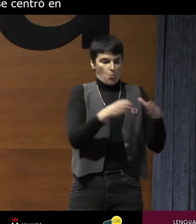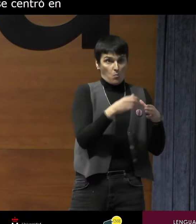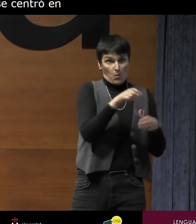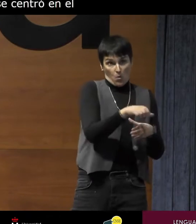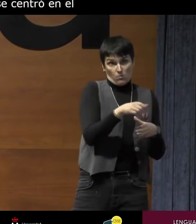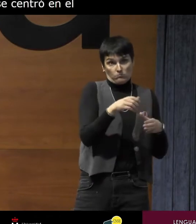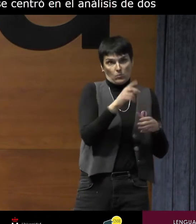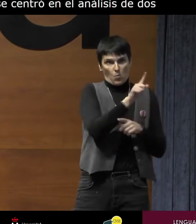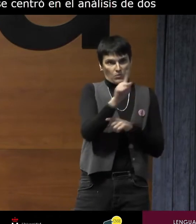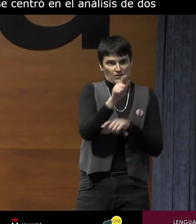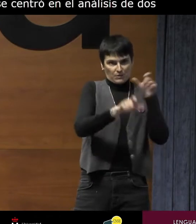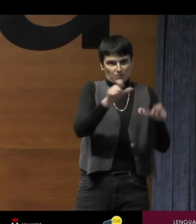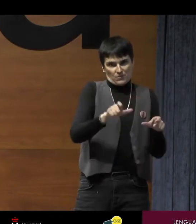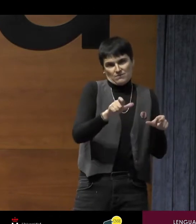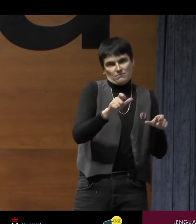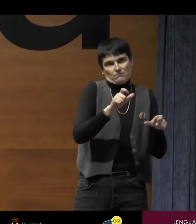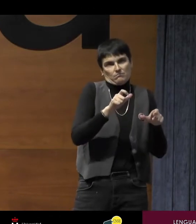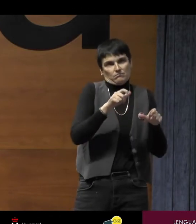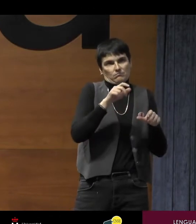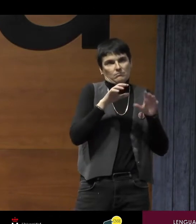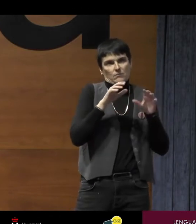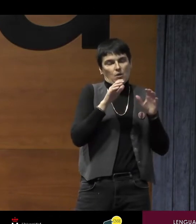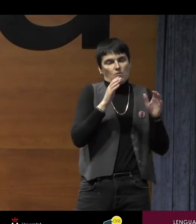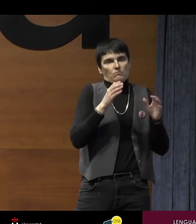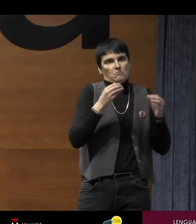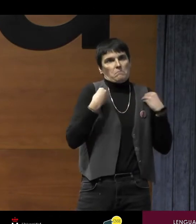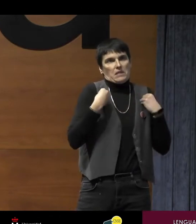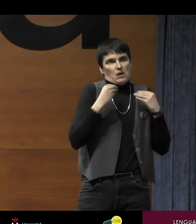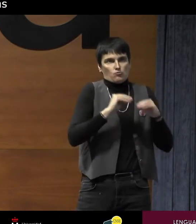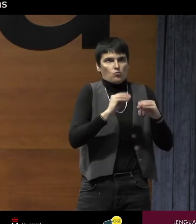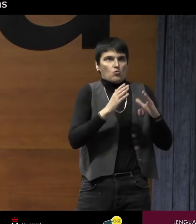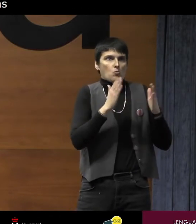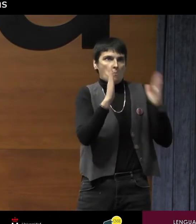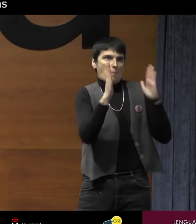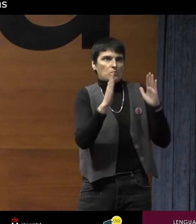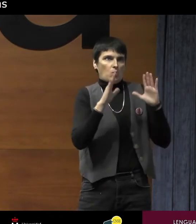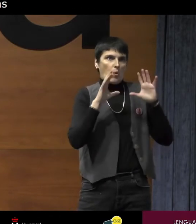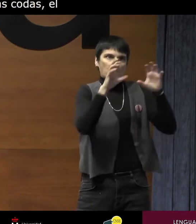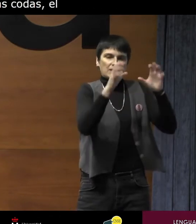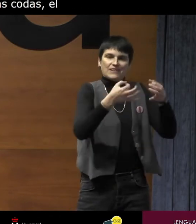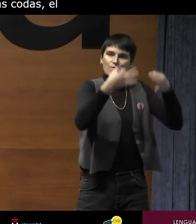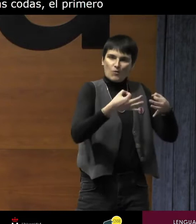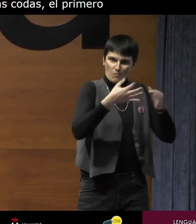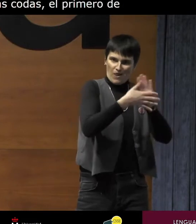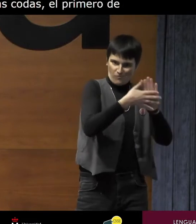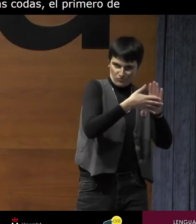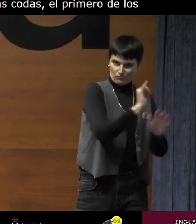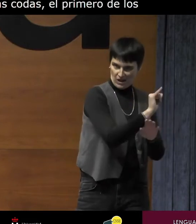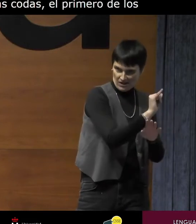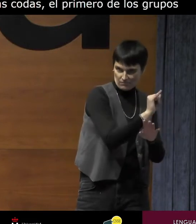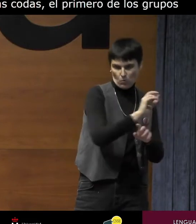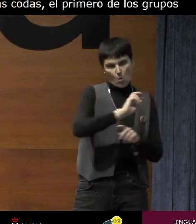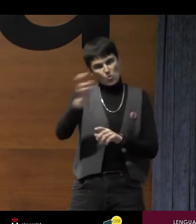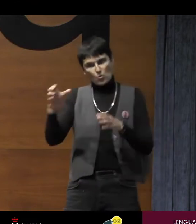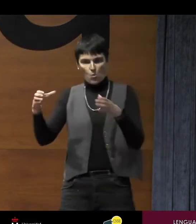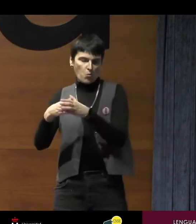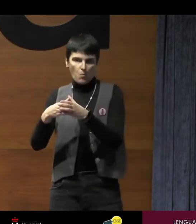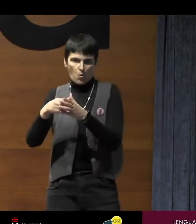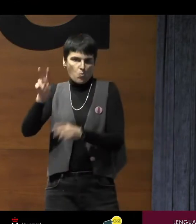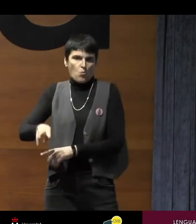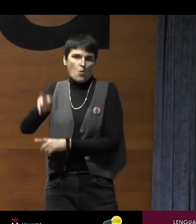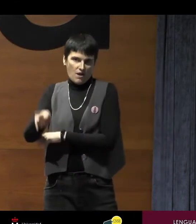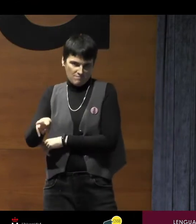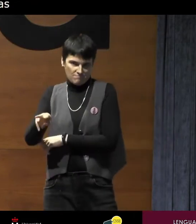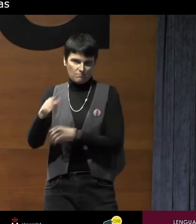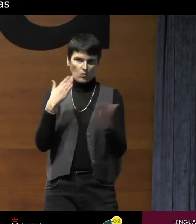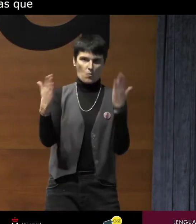personas codas. El primero de los grupos estaba formado por 11 personas que se encontraban en